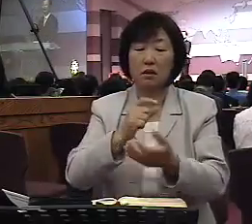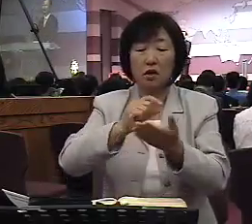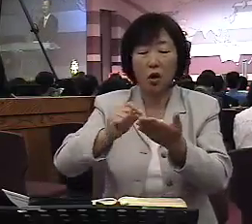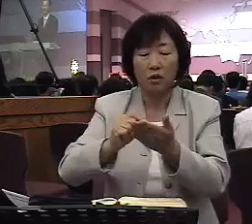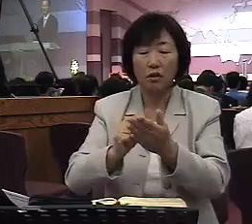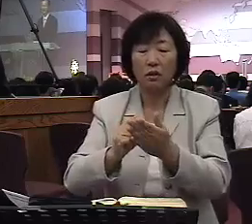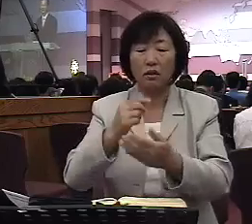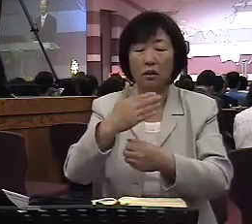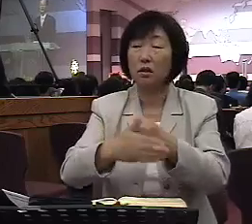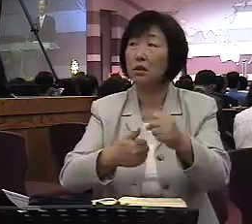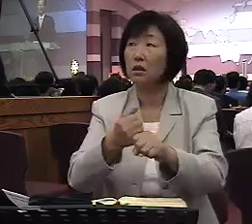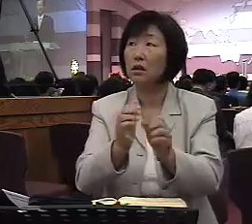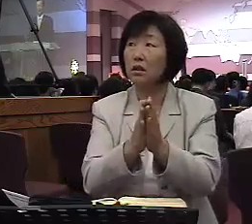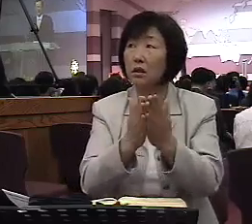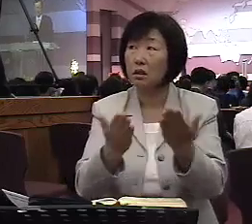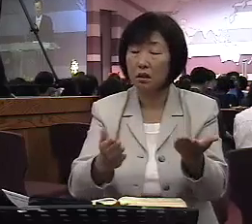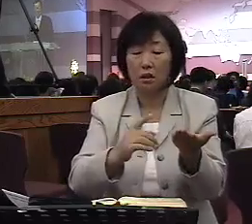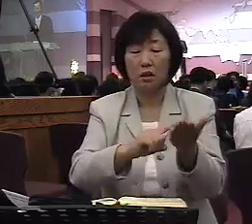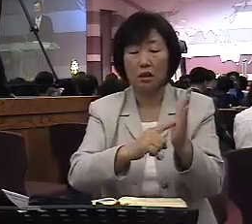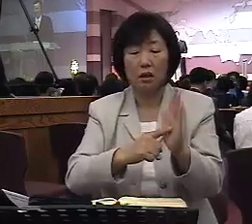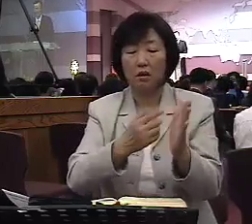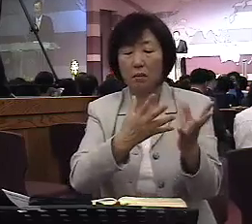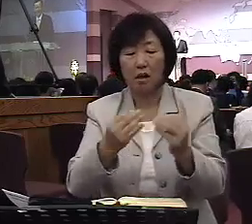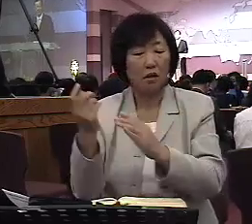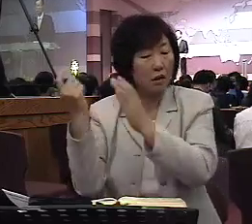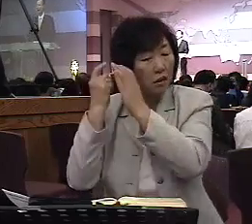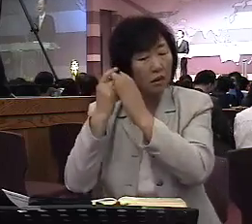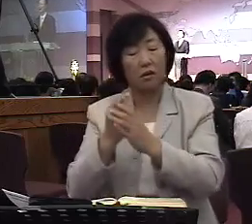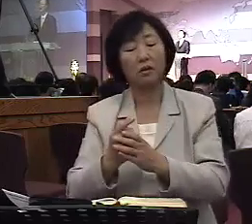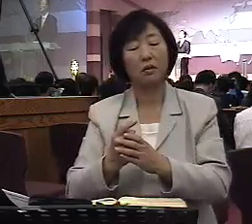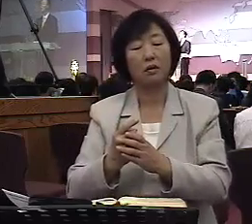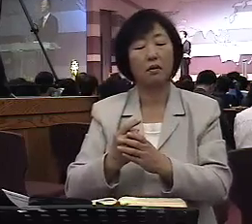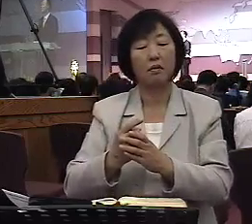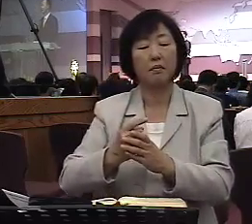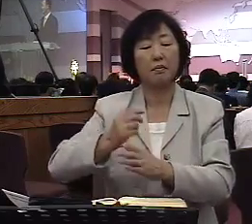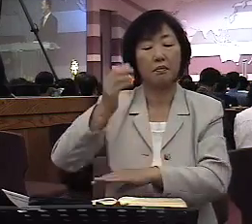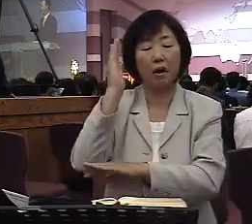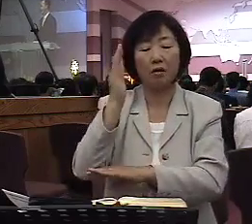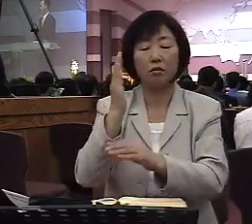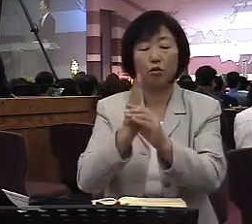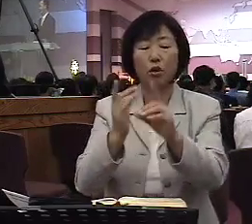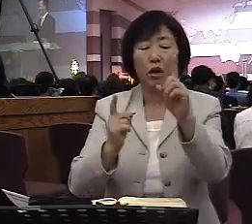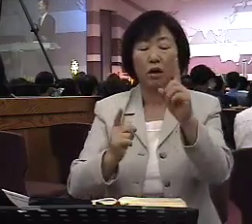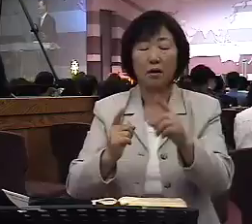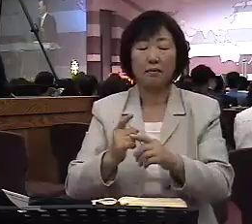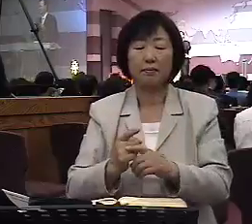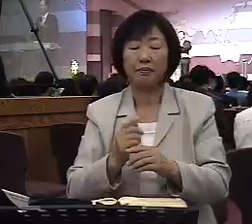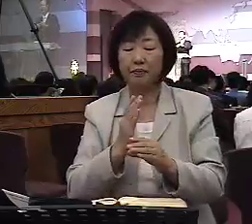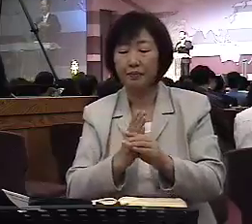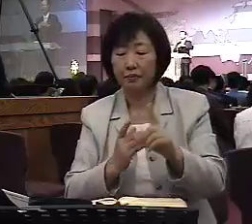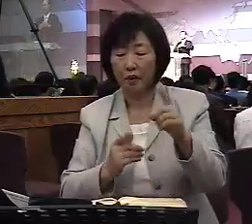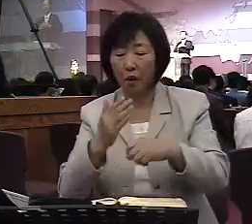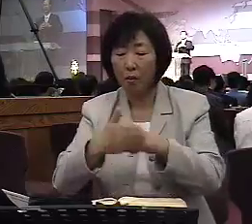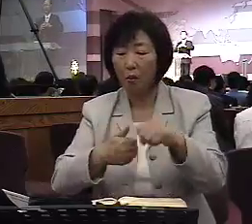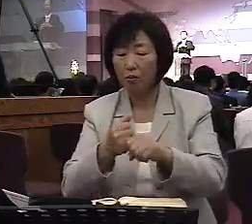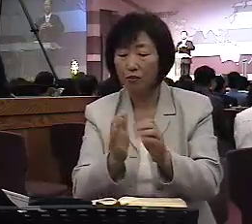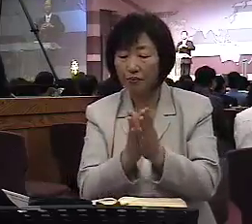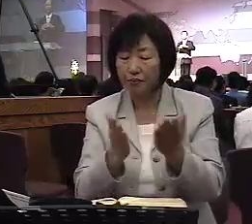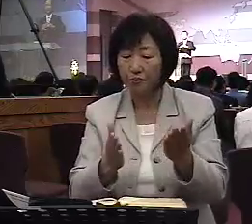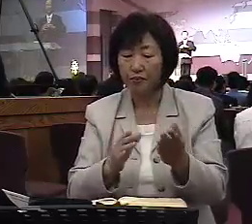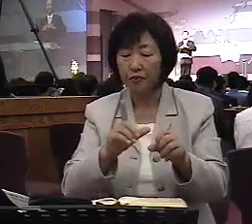너무나 많이 들려지고 있는 말씀이 됩니다. 그 중에 하나가 오늘 본문 말씀입니다. 우리가 시간상